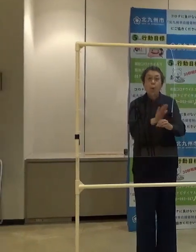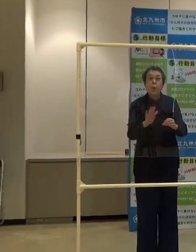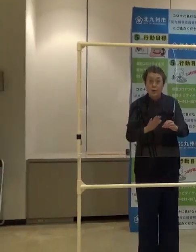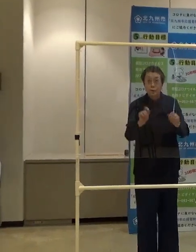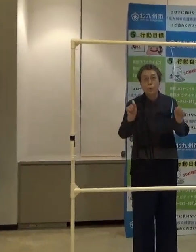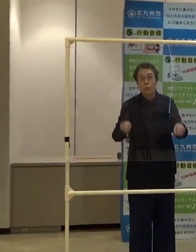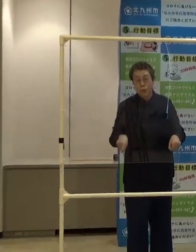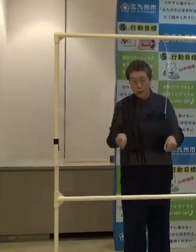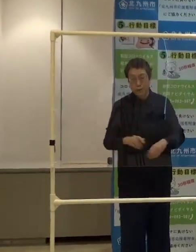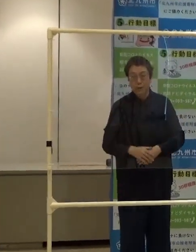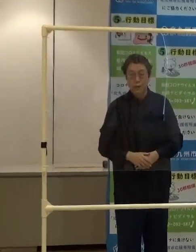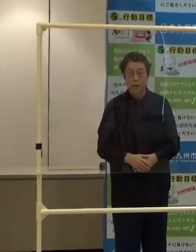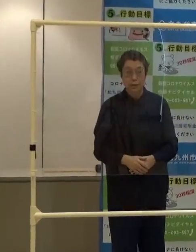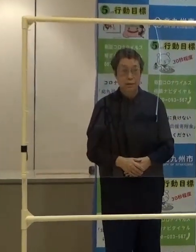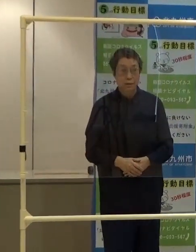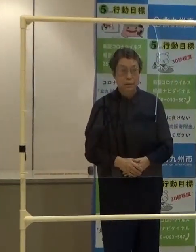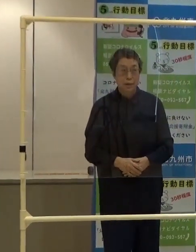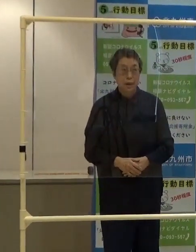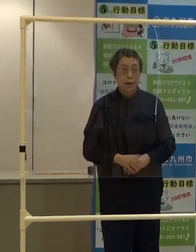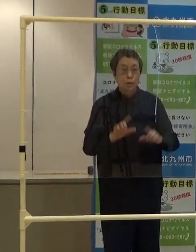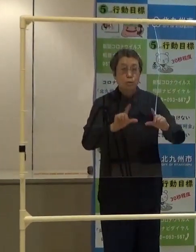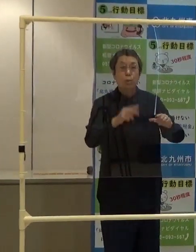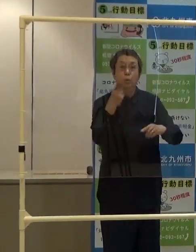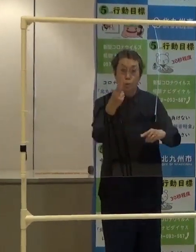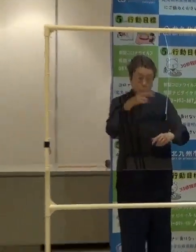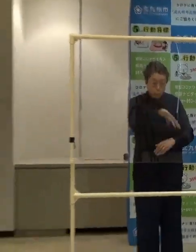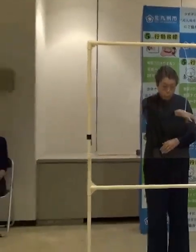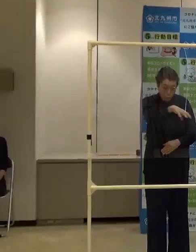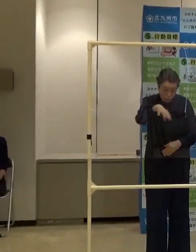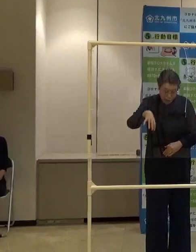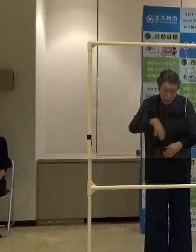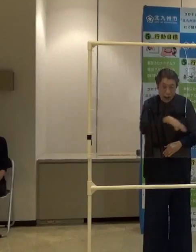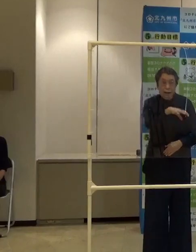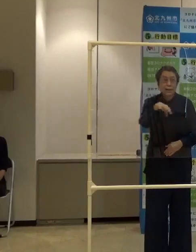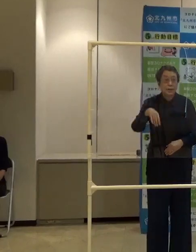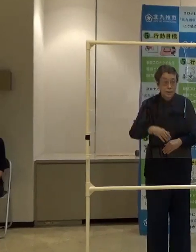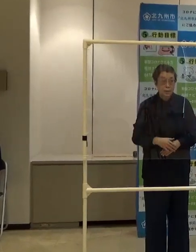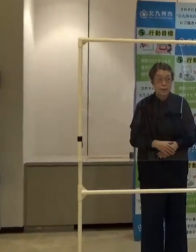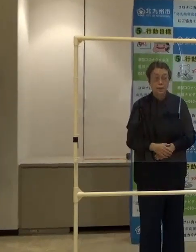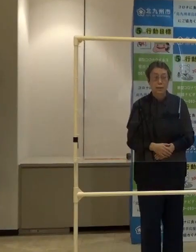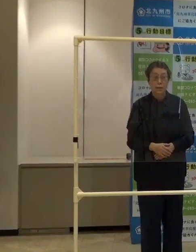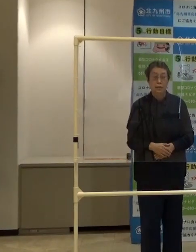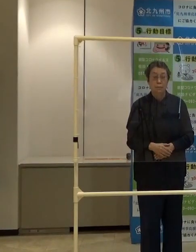、首都圏を中心にですね、主に